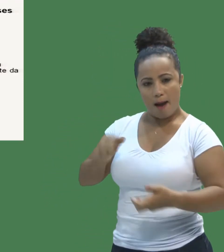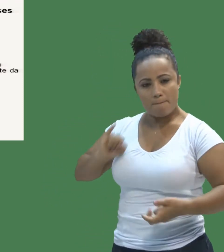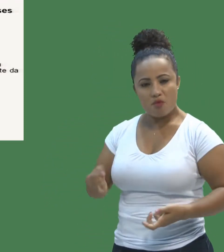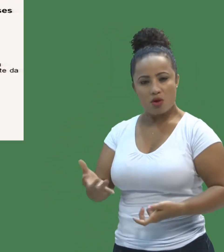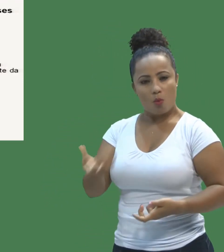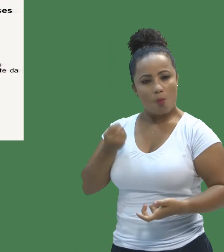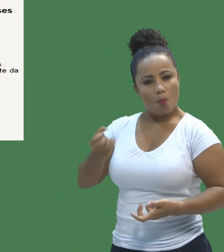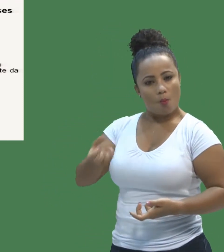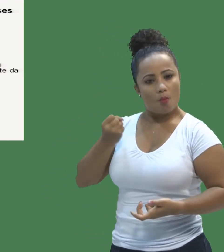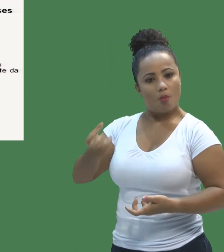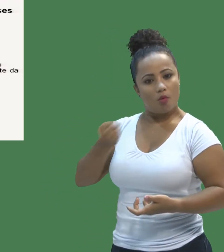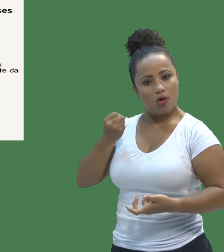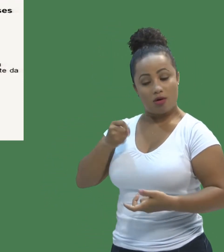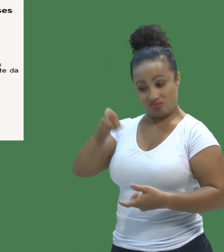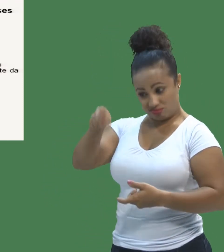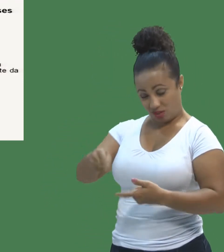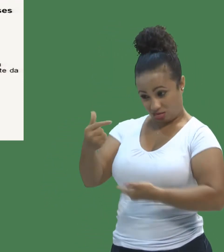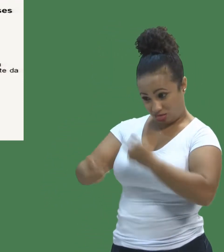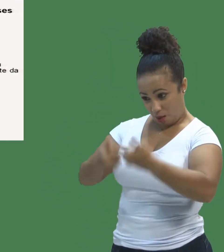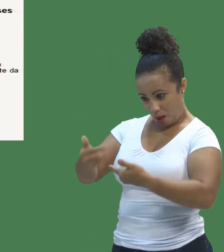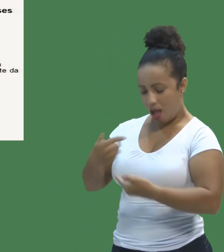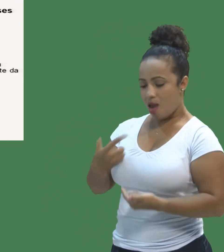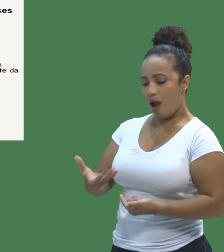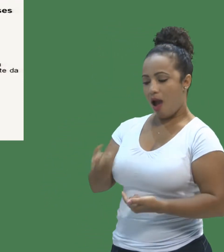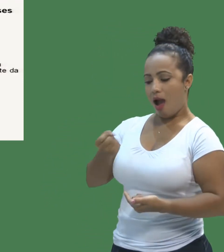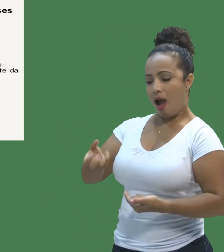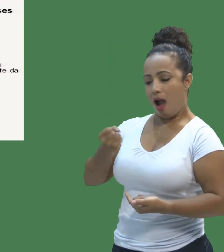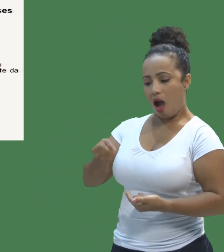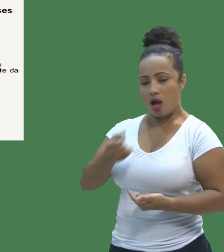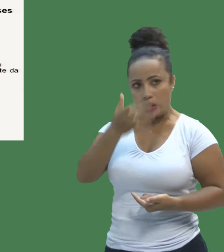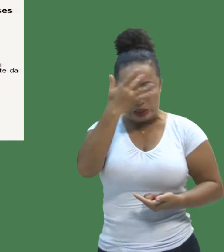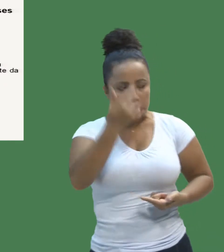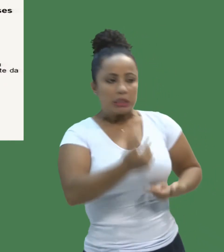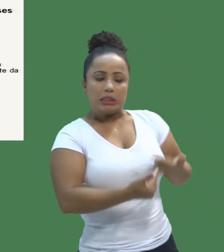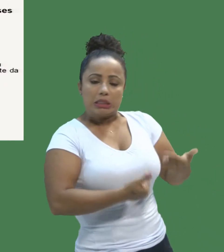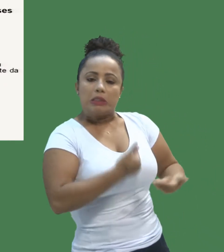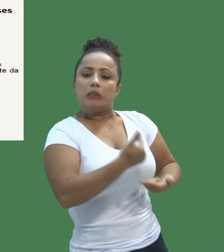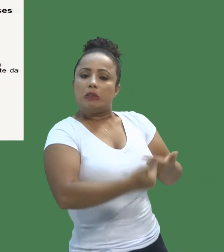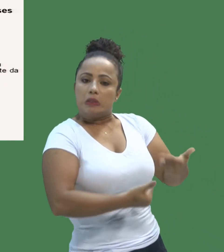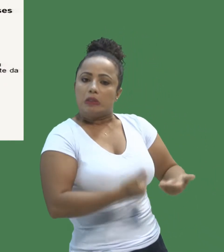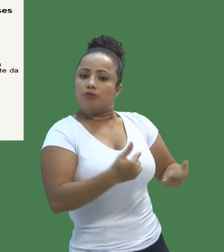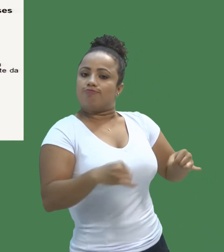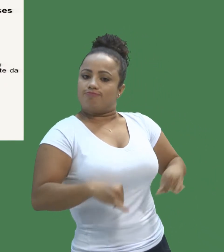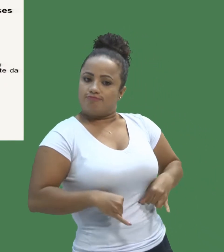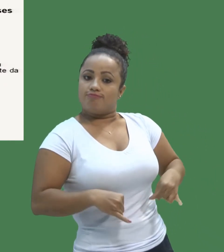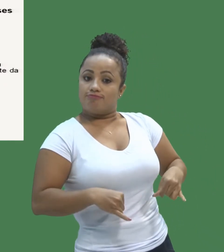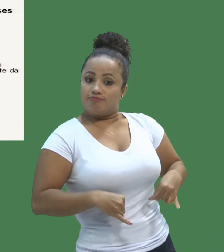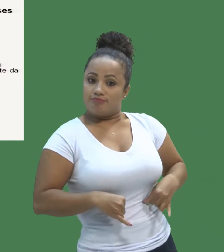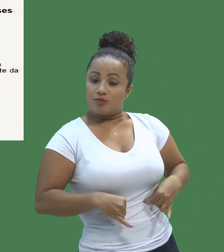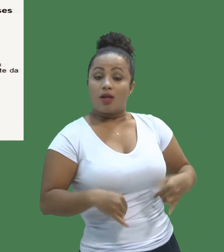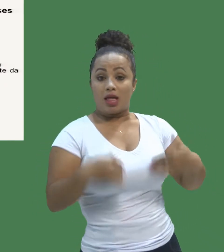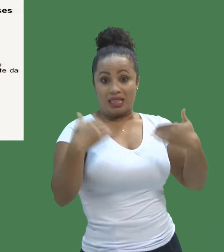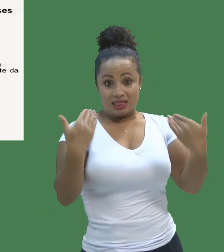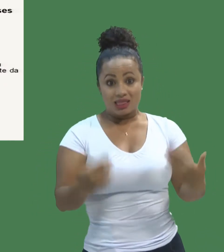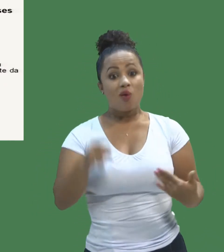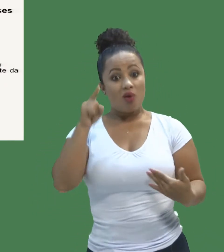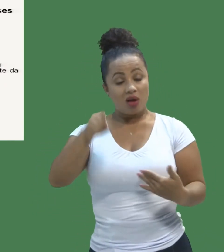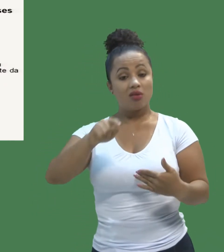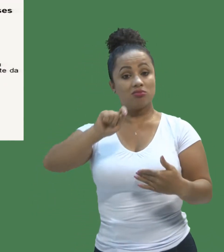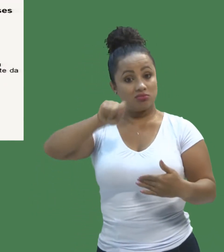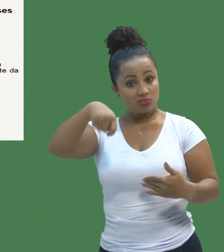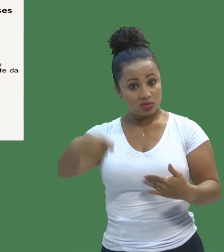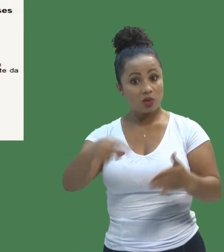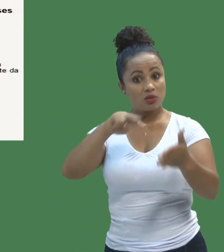gerar lucro ao se apropriarem do produto do trabalho dos operários. Isto é,